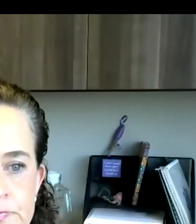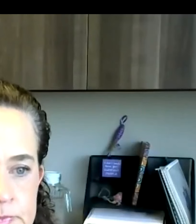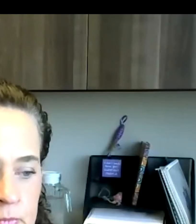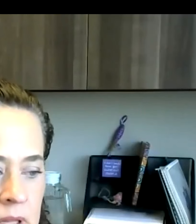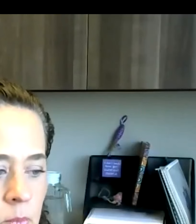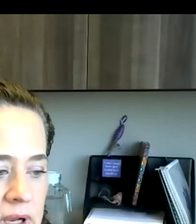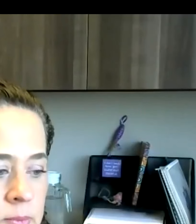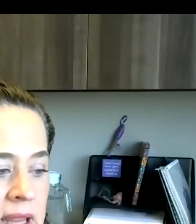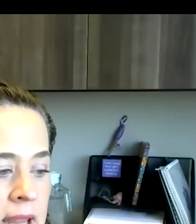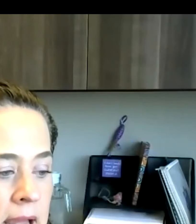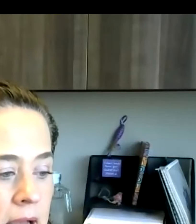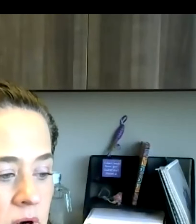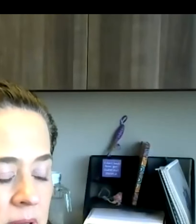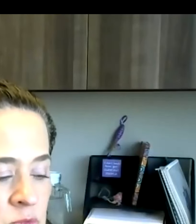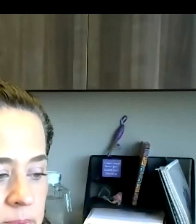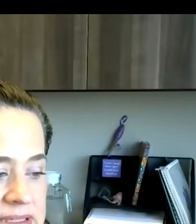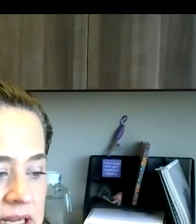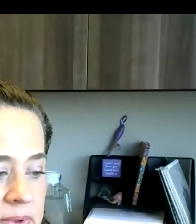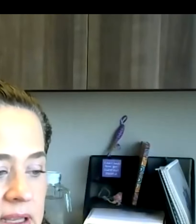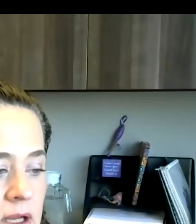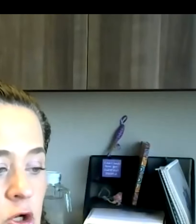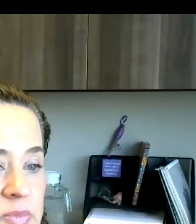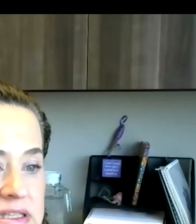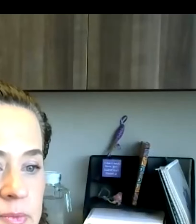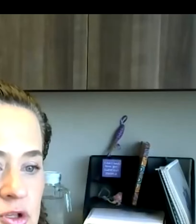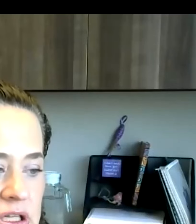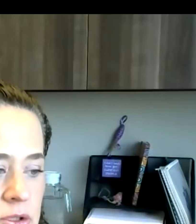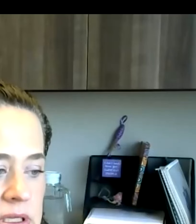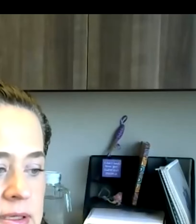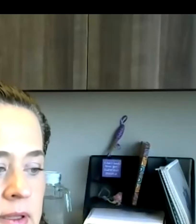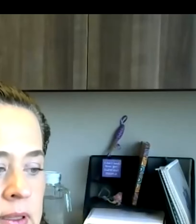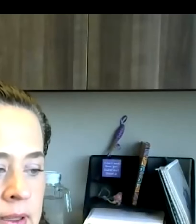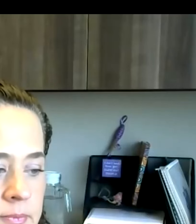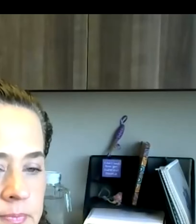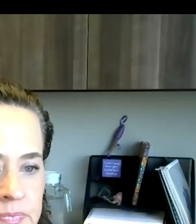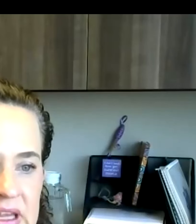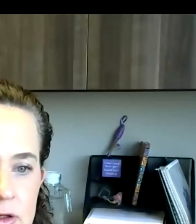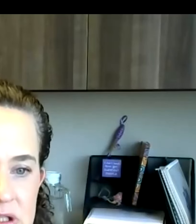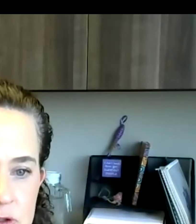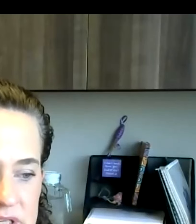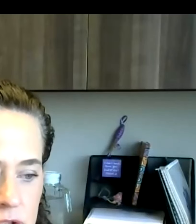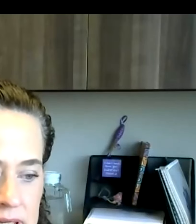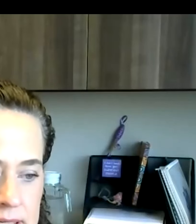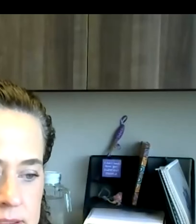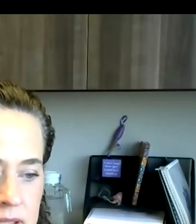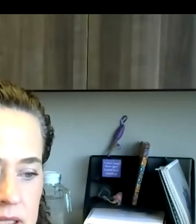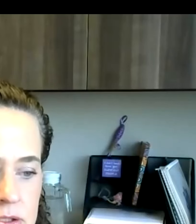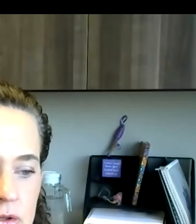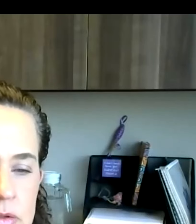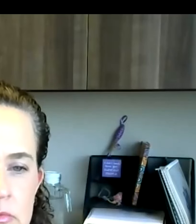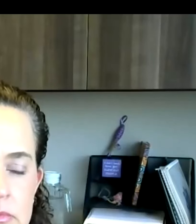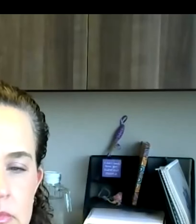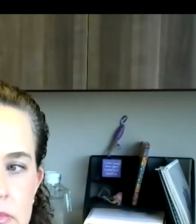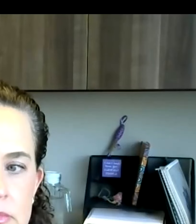¿no? Bueno, ahora vamos a pasar a ver los principios rectores de los datos personales y